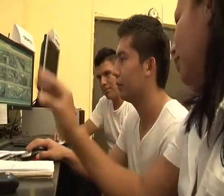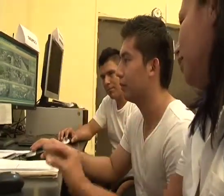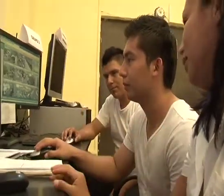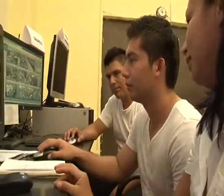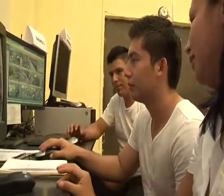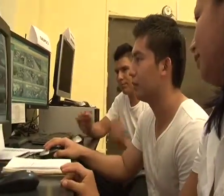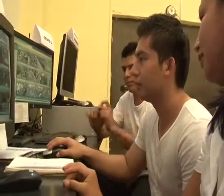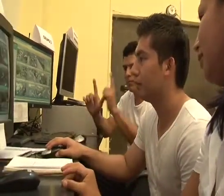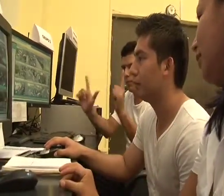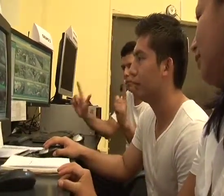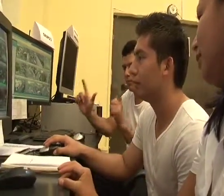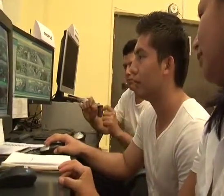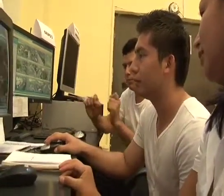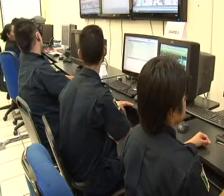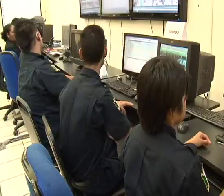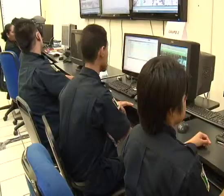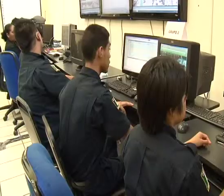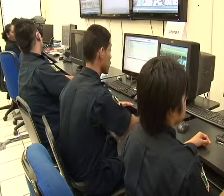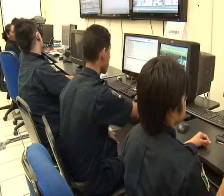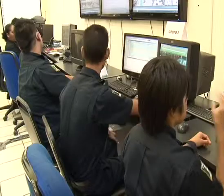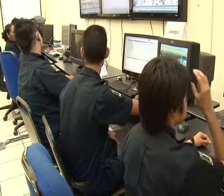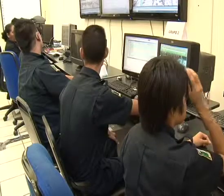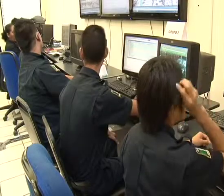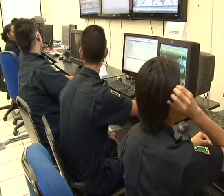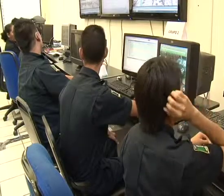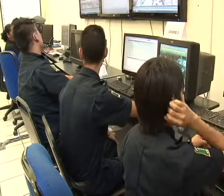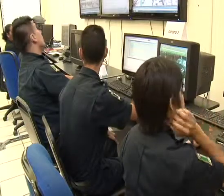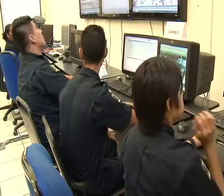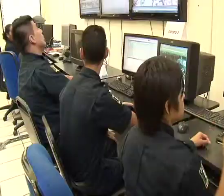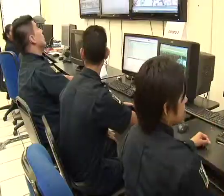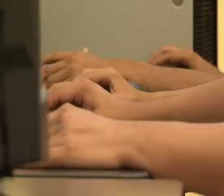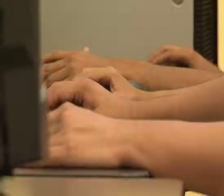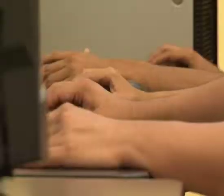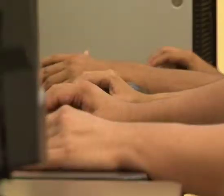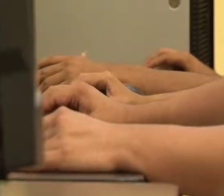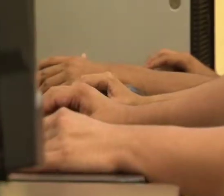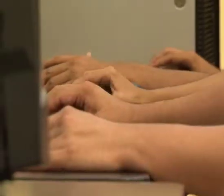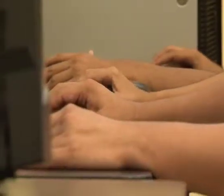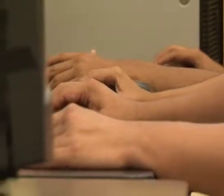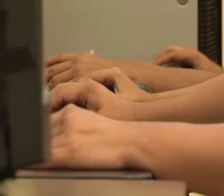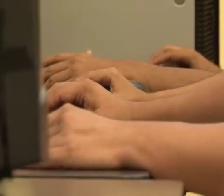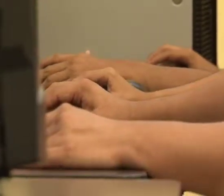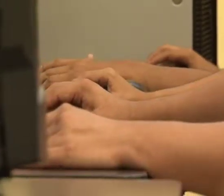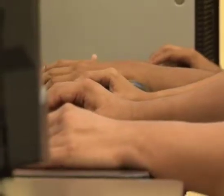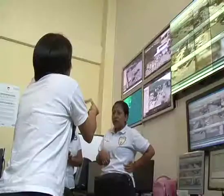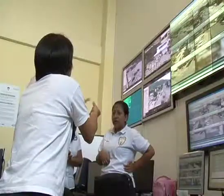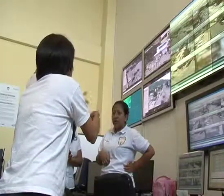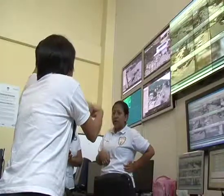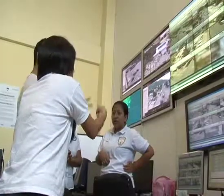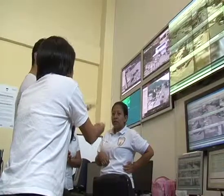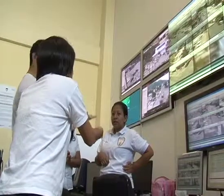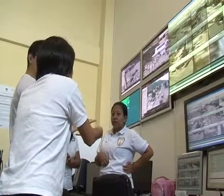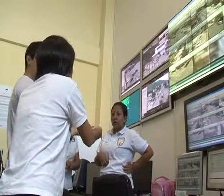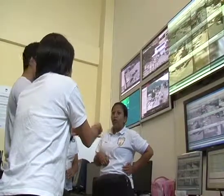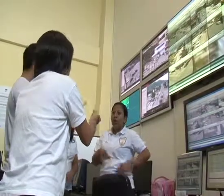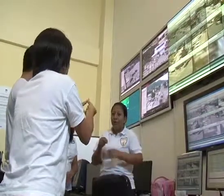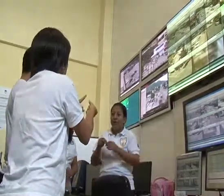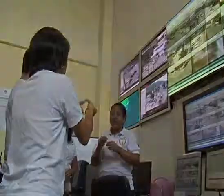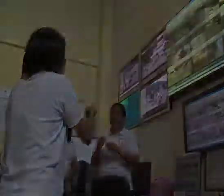El Cuerpo de Policías con Sordera demuestra que todos somos capaces de realizar el trabajo que nos propongamos y la igualdad entre todos los trabajadores.